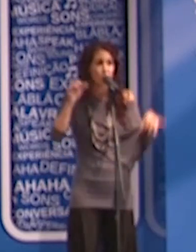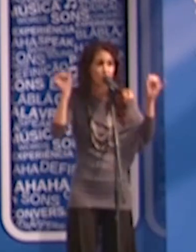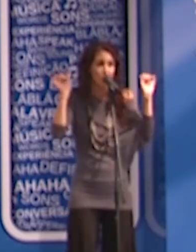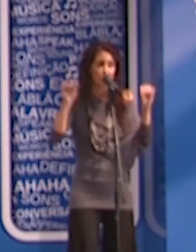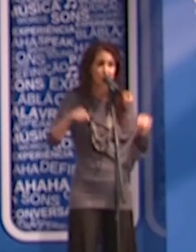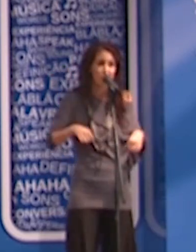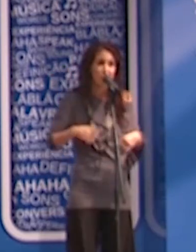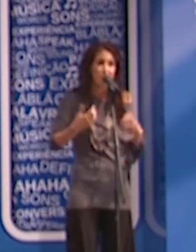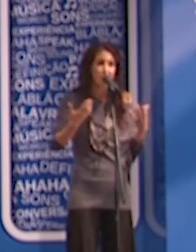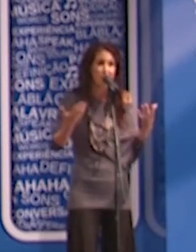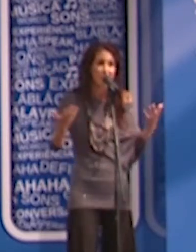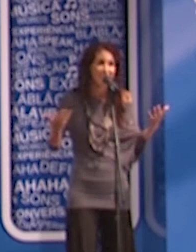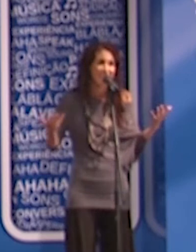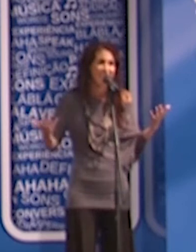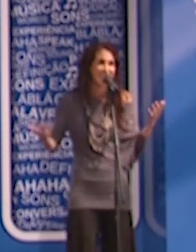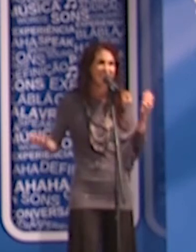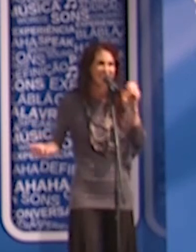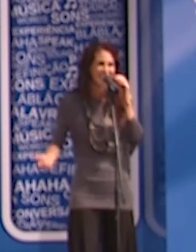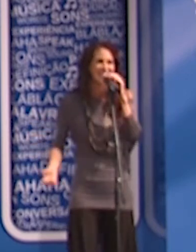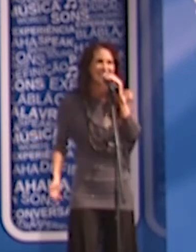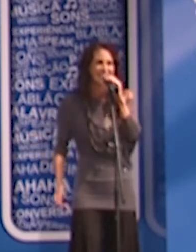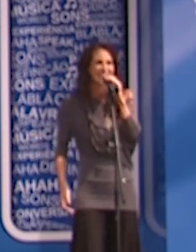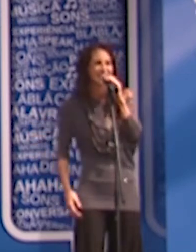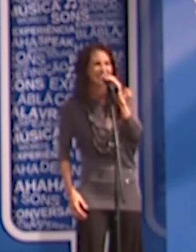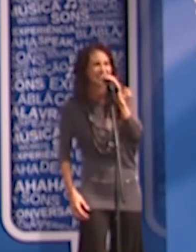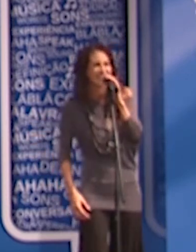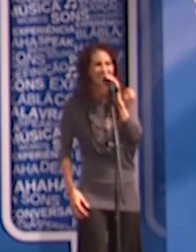Prometo que sim.